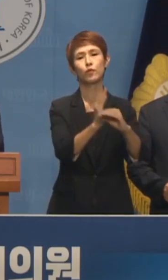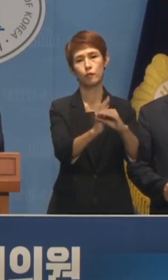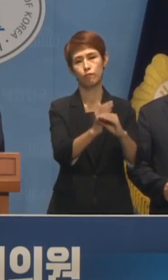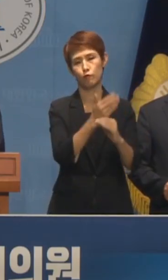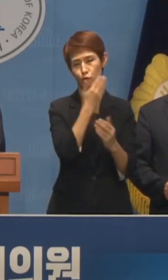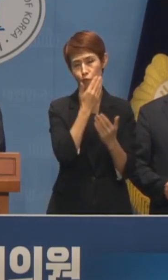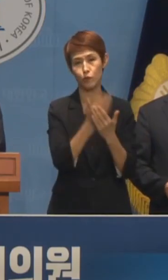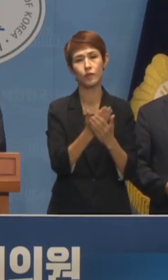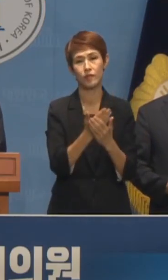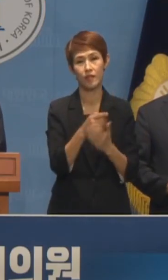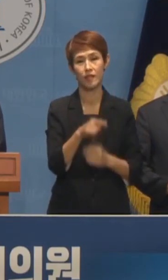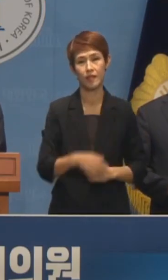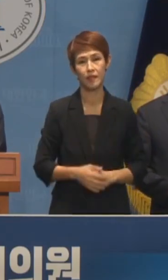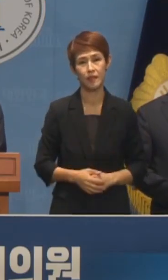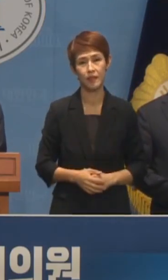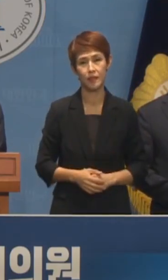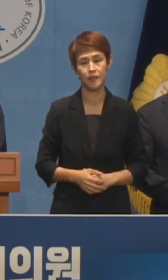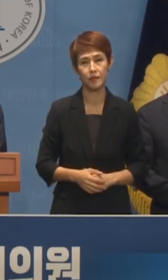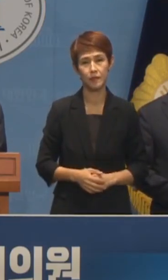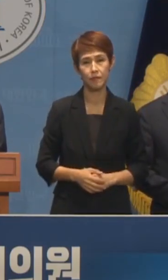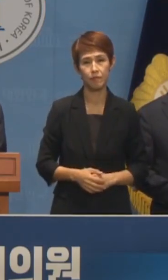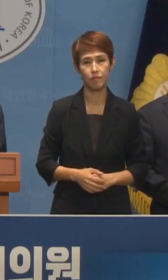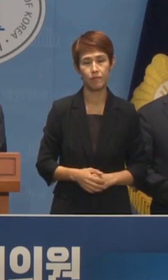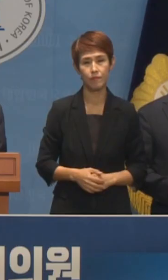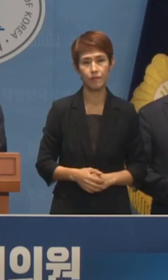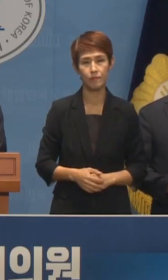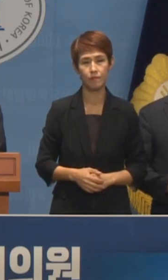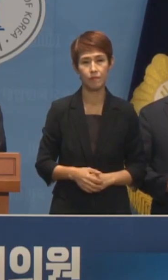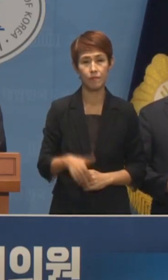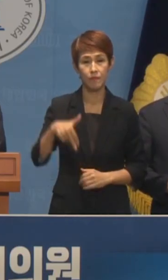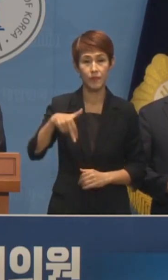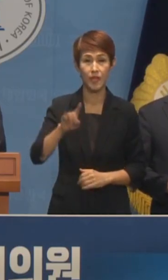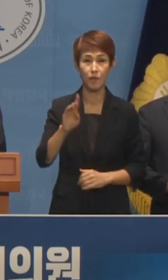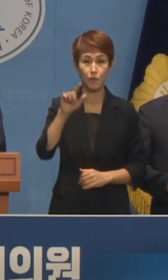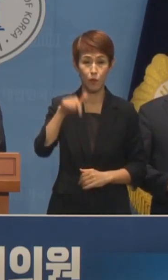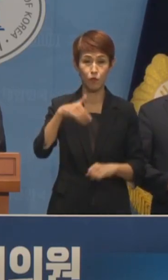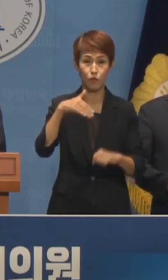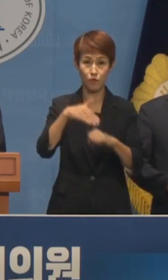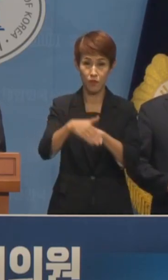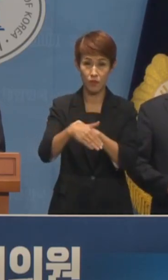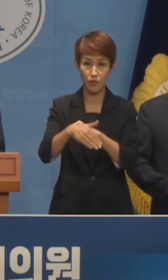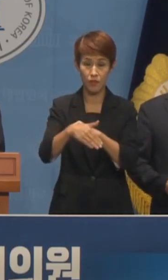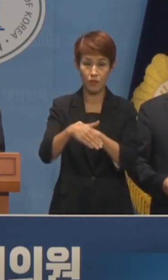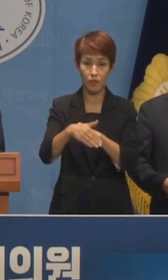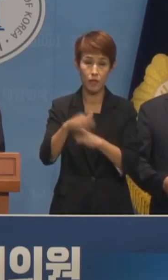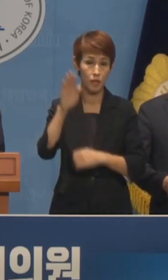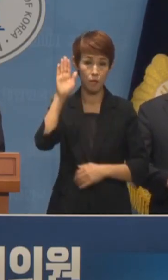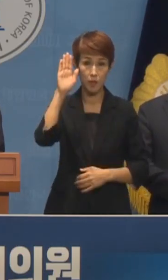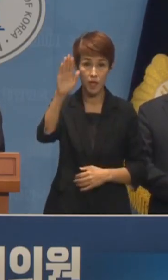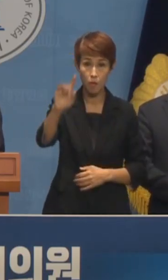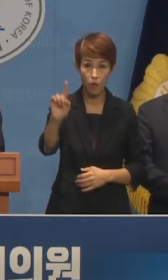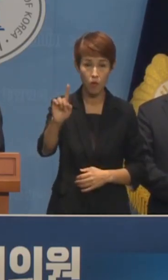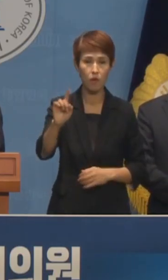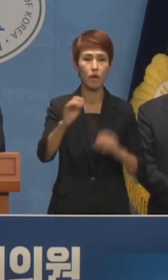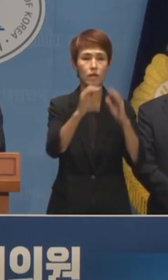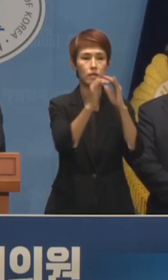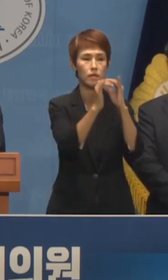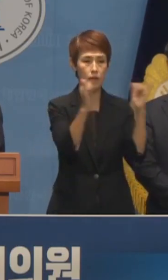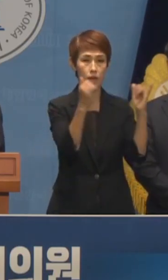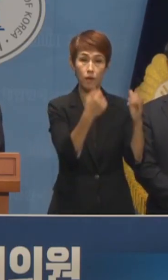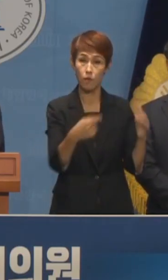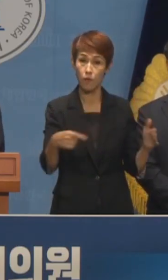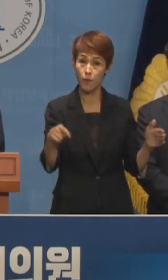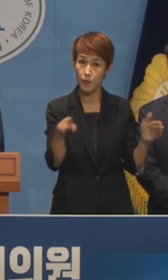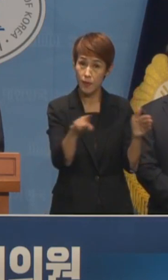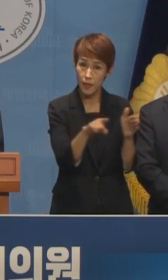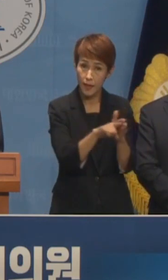경제입니다. 이 자본주의 체제의 미래는, 이게 만약 사람을 위한